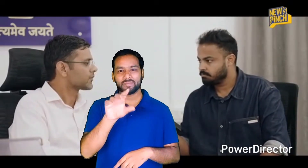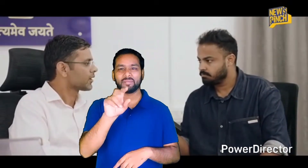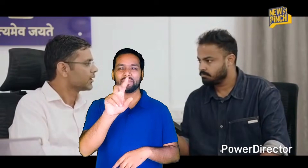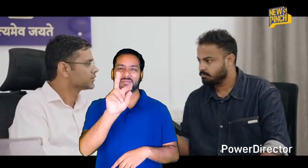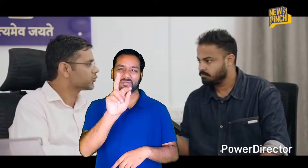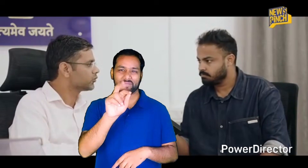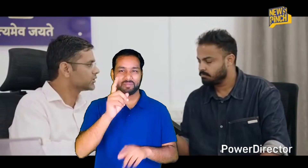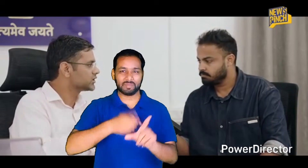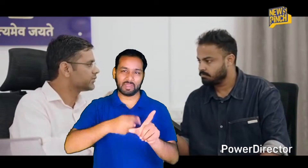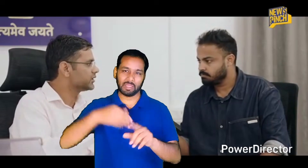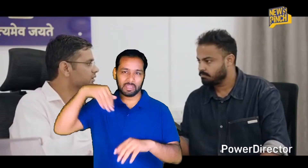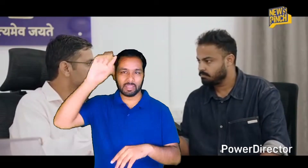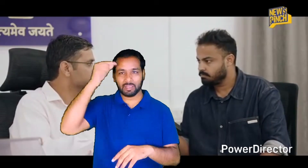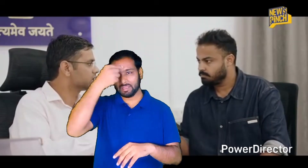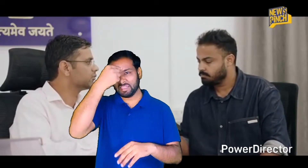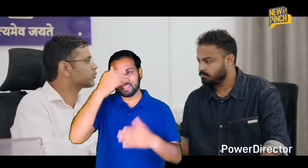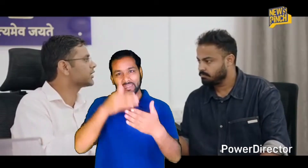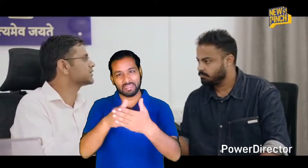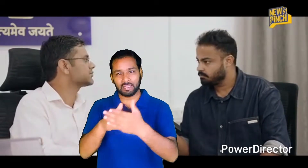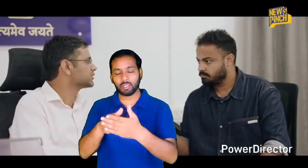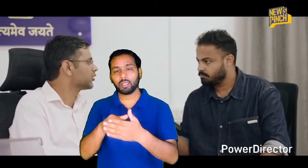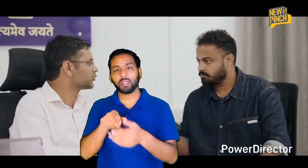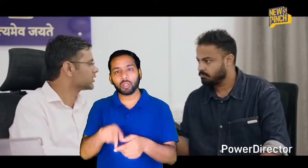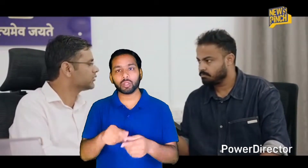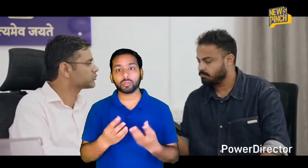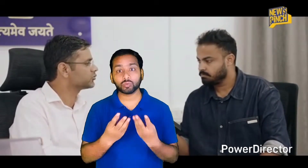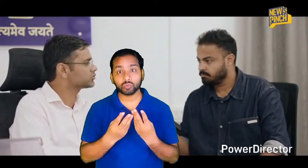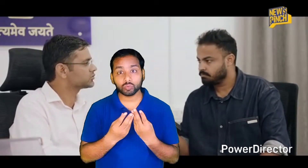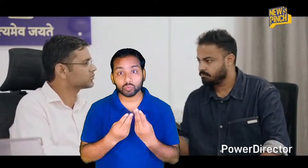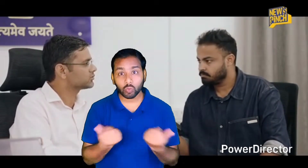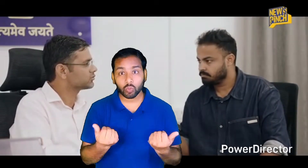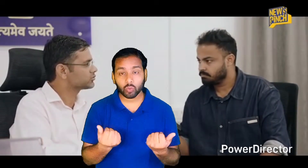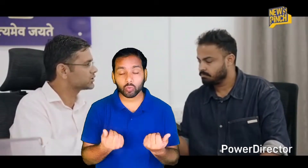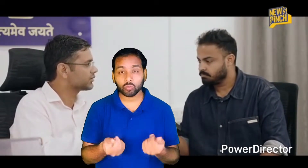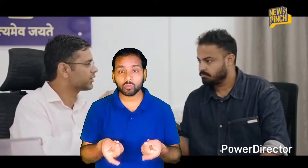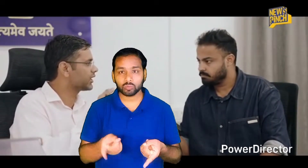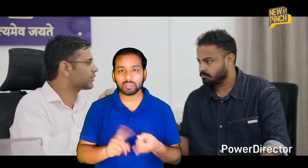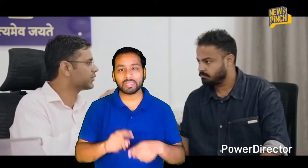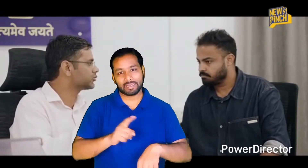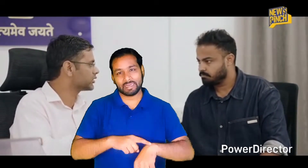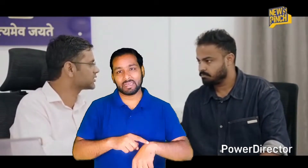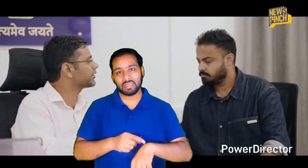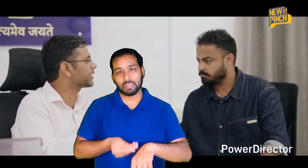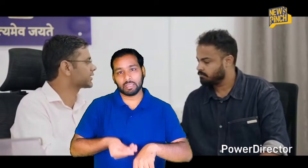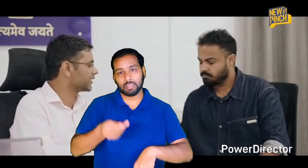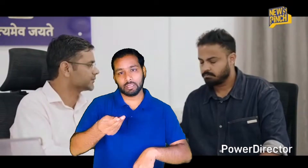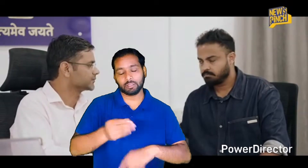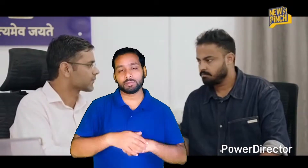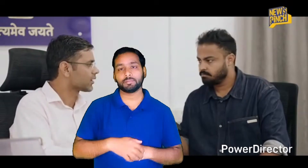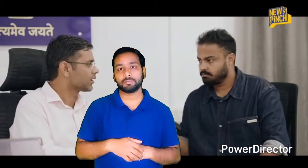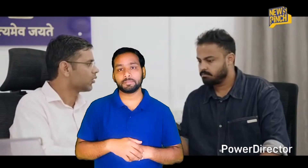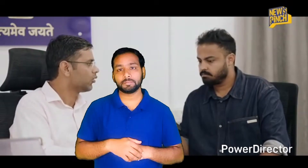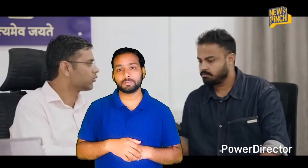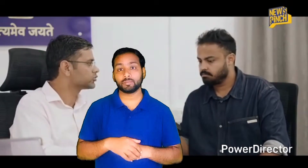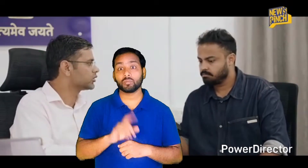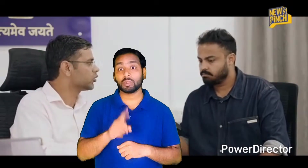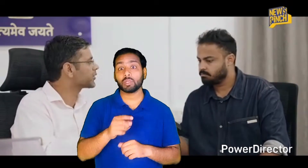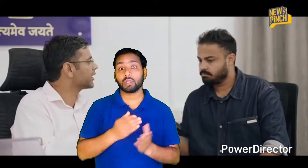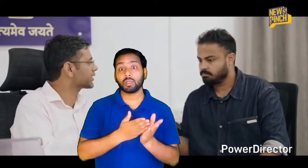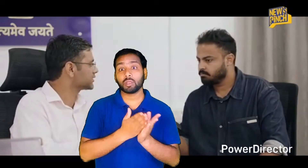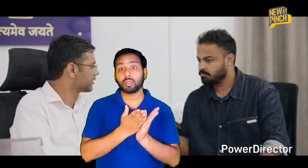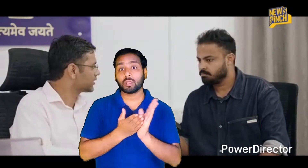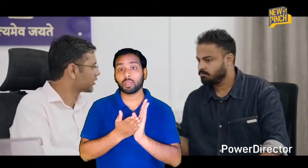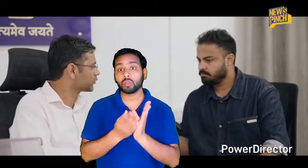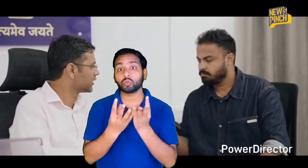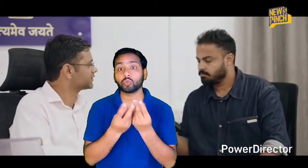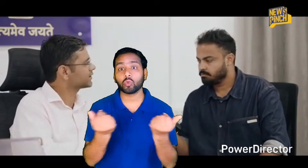और इसको किसी भी जो इतनी पुरानी समस्या होती है उसको उसके समाधान में थोड़ा समय लगता है। और उसके 2